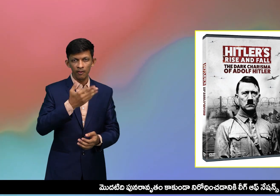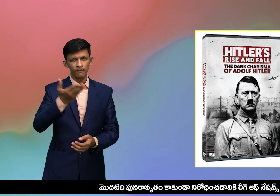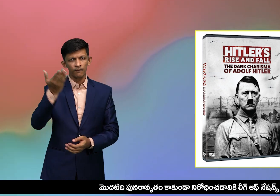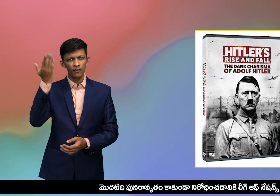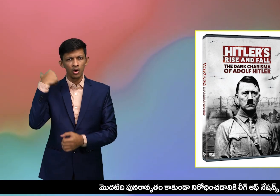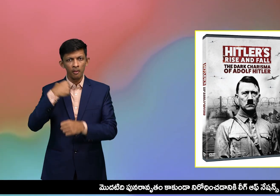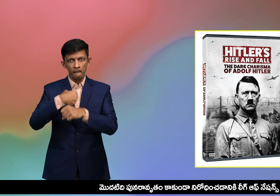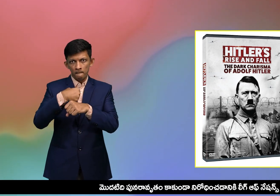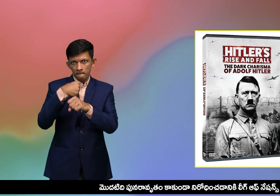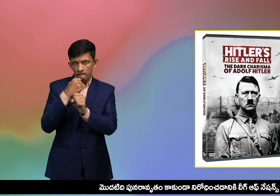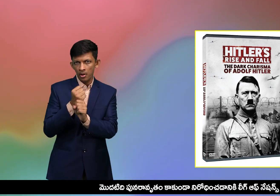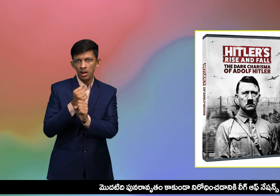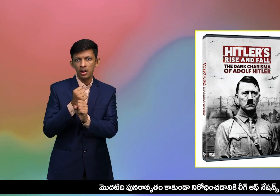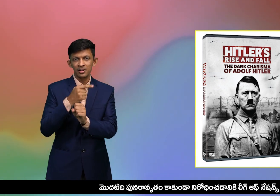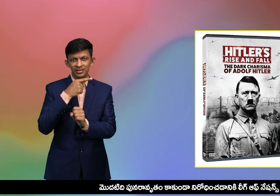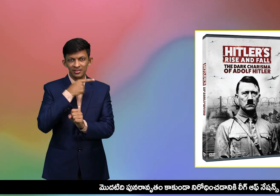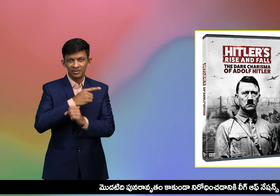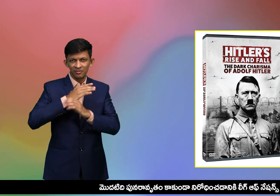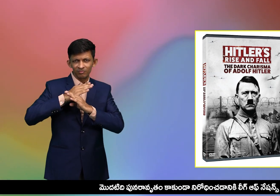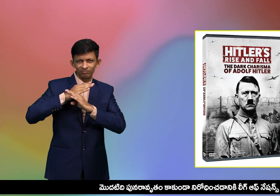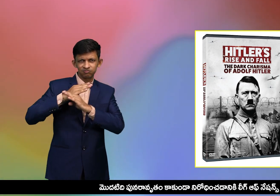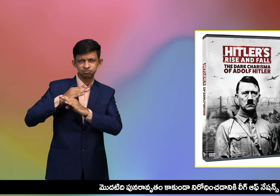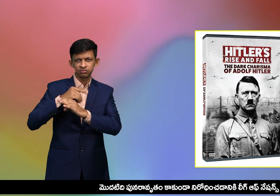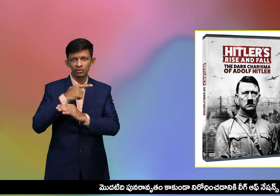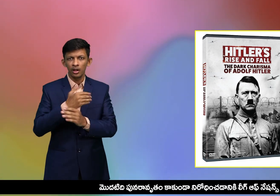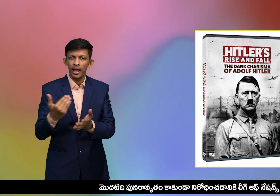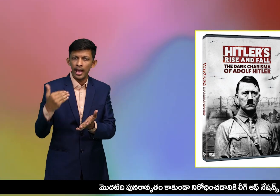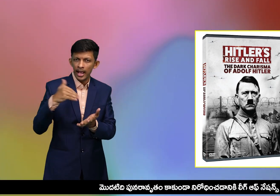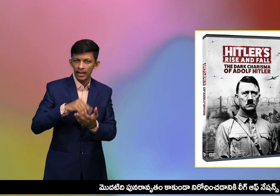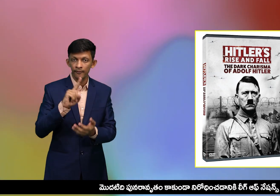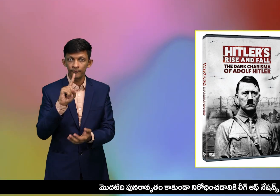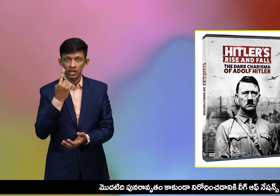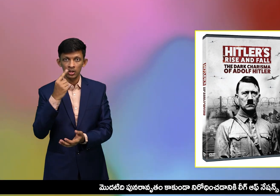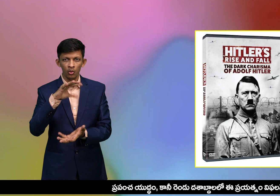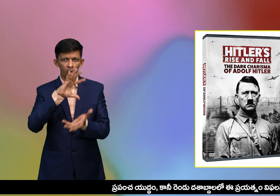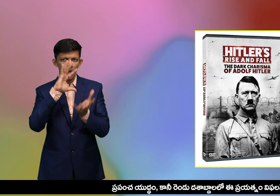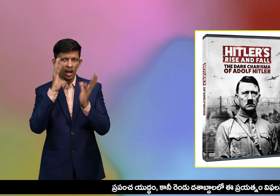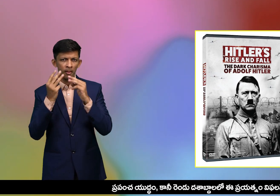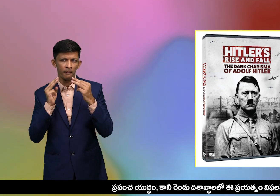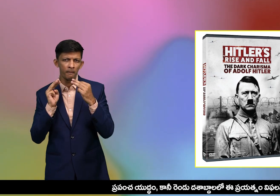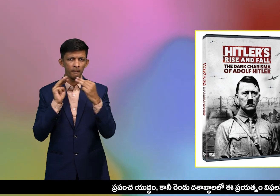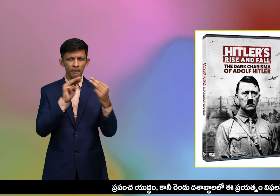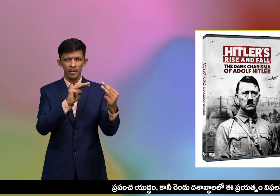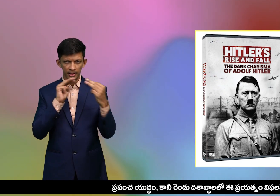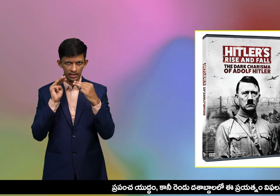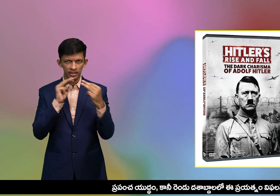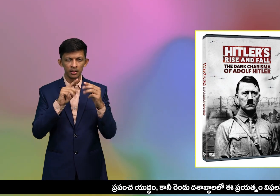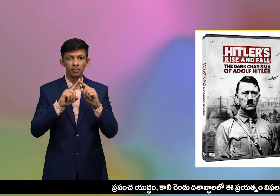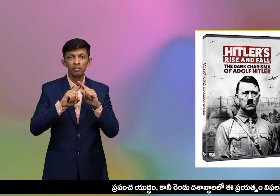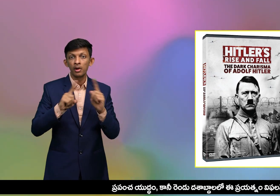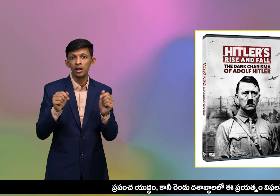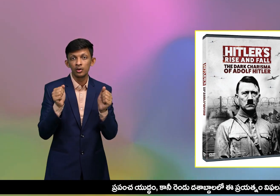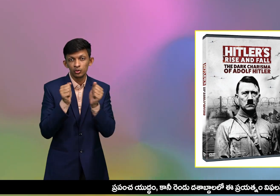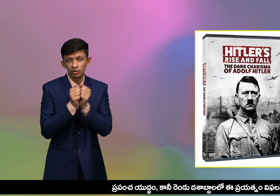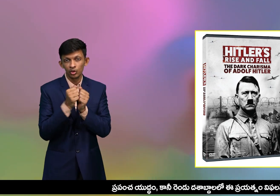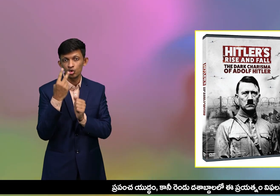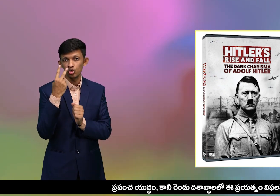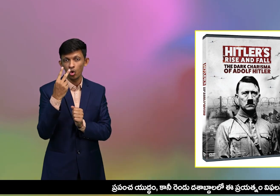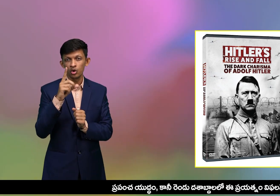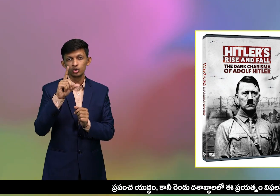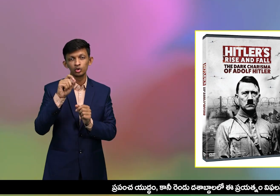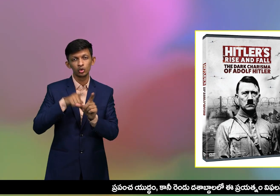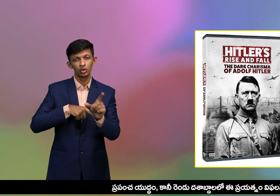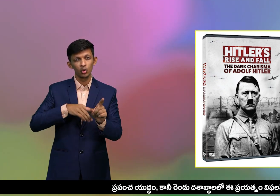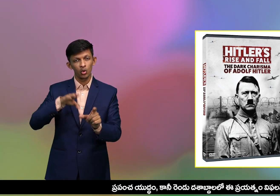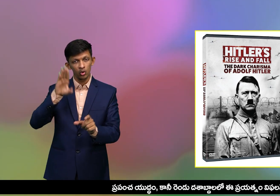మొదటిది పునరావృతం కాకుండా నిరోధించడానికి లీగ్ ఆఫ్ నేషన్స్ ఏర్పడింది. ప్రపంచ యుద్ధం కానీ 2 దశాబ్దాలలో